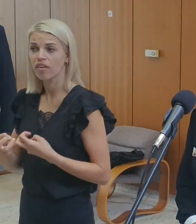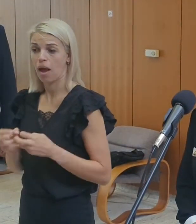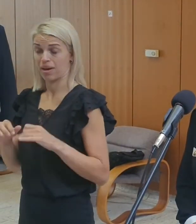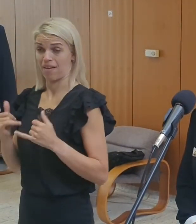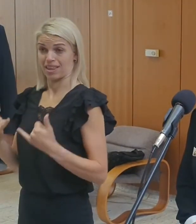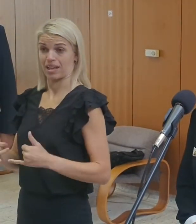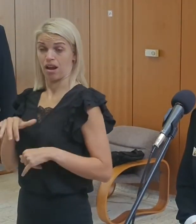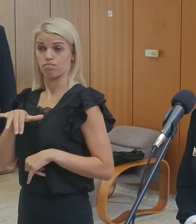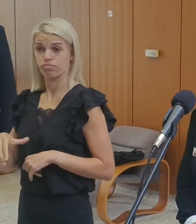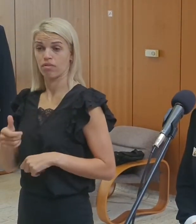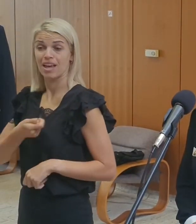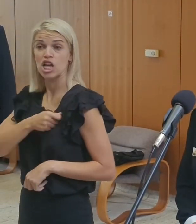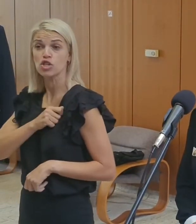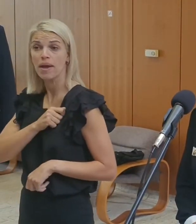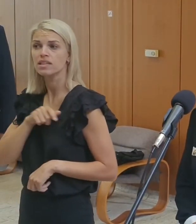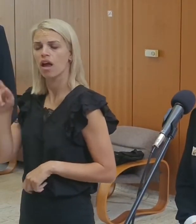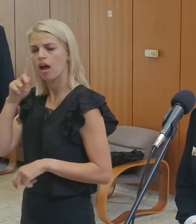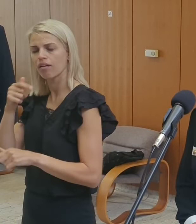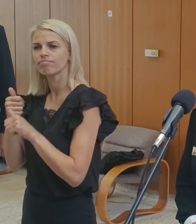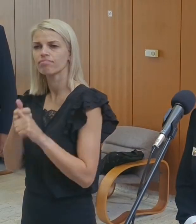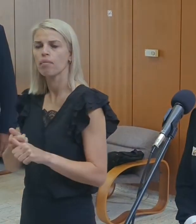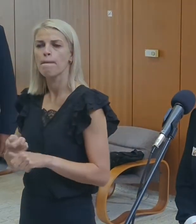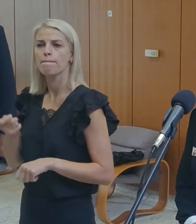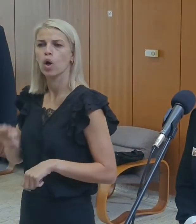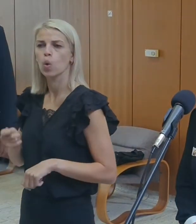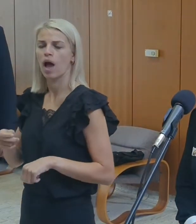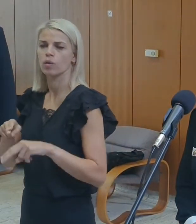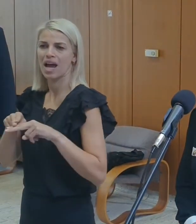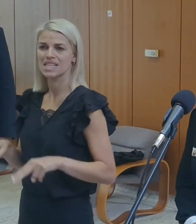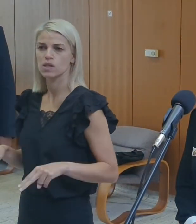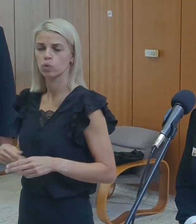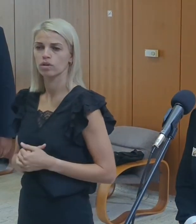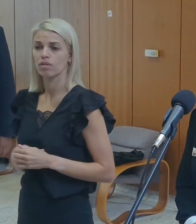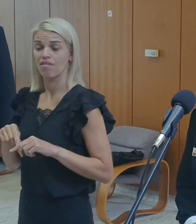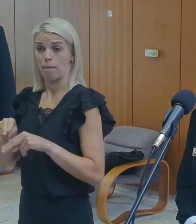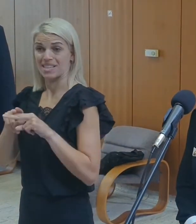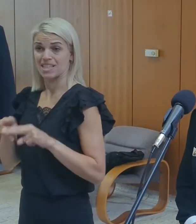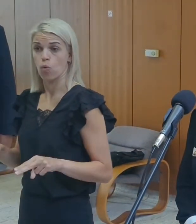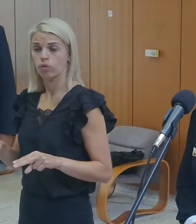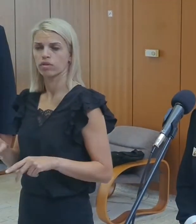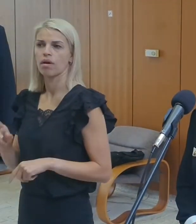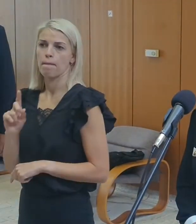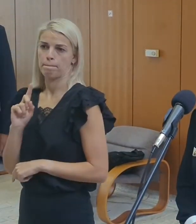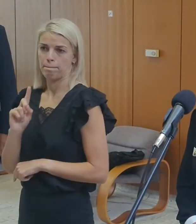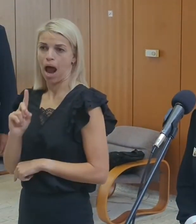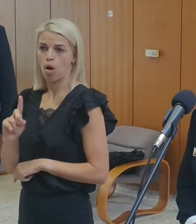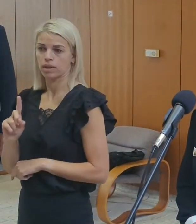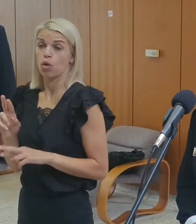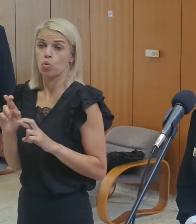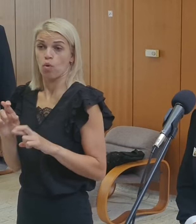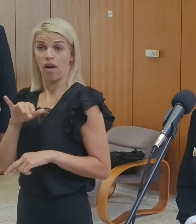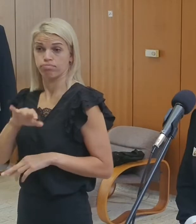ktorá pracuje pod dohľadom prokuratúry. Súdy, ktoré by mali byť a teda predpokladajme, že sú